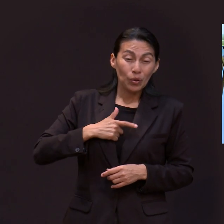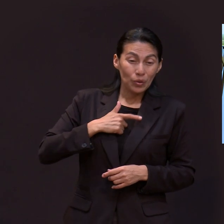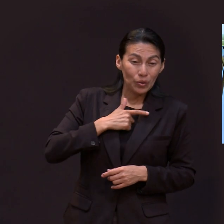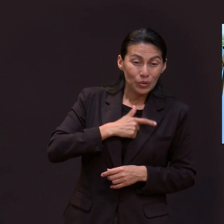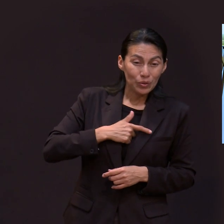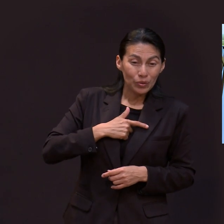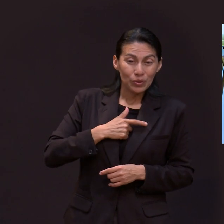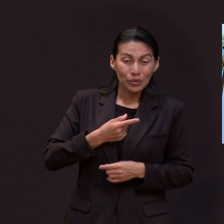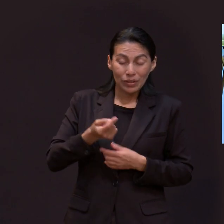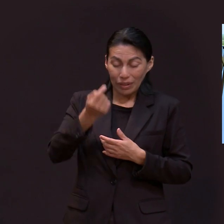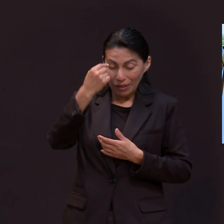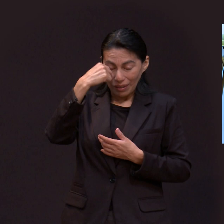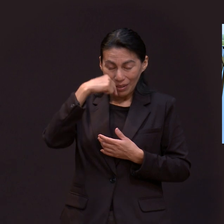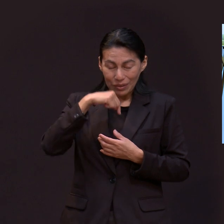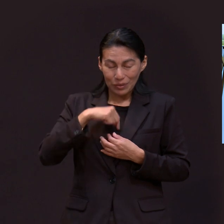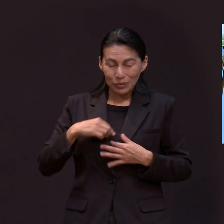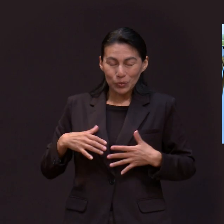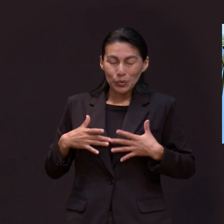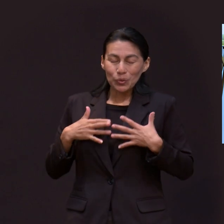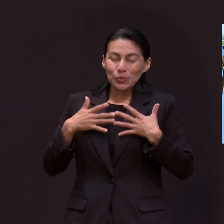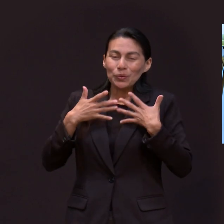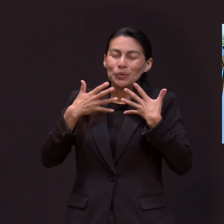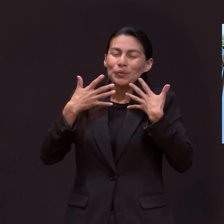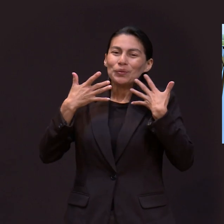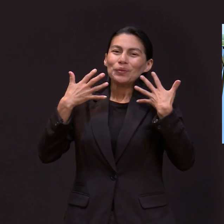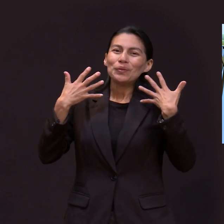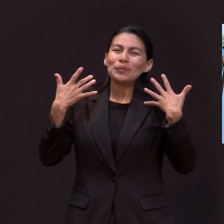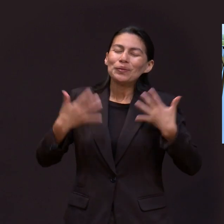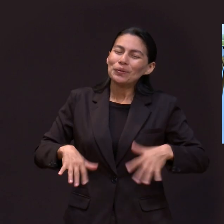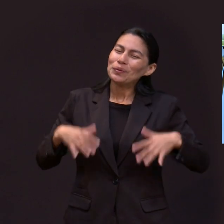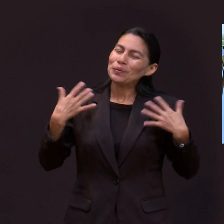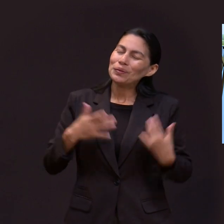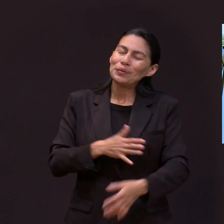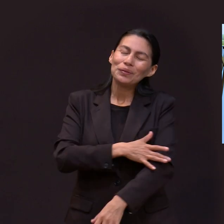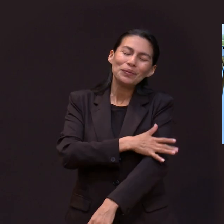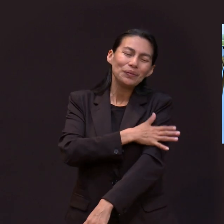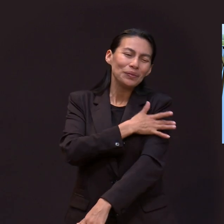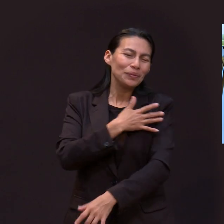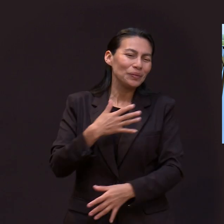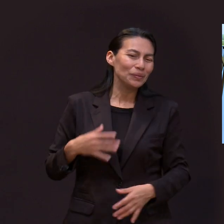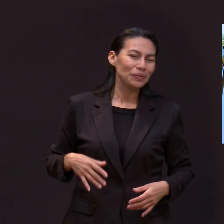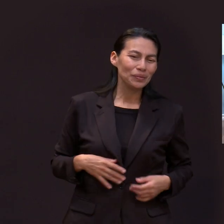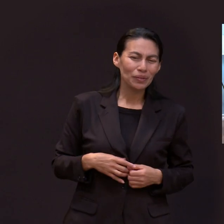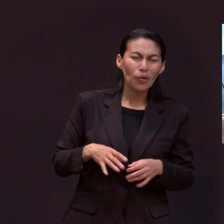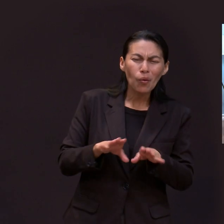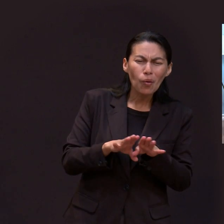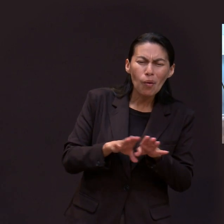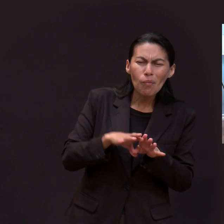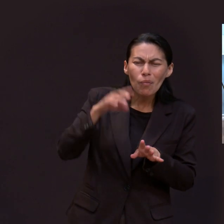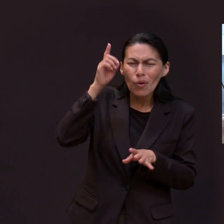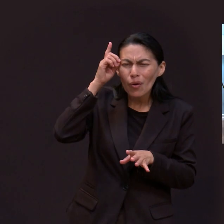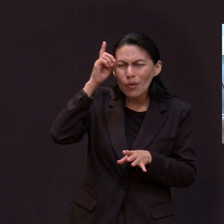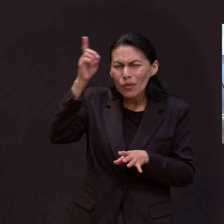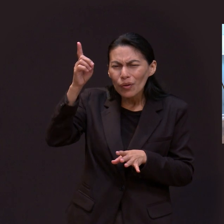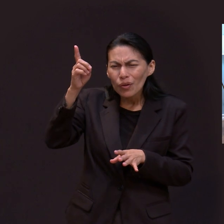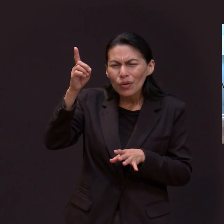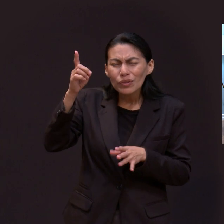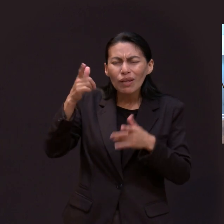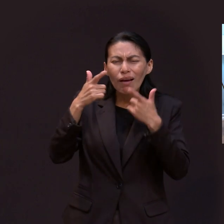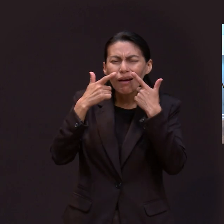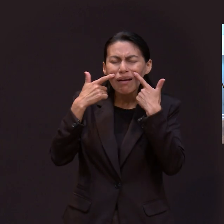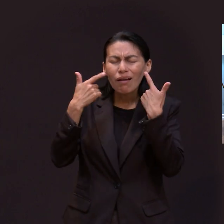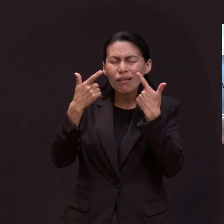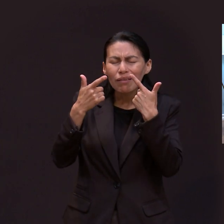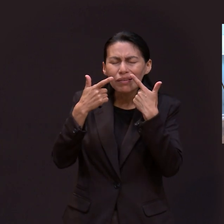que inunda el alma de una alegría que supera por encima de la alegría de cisneros de ver